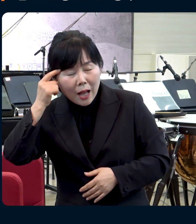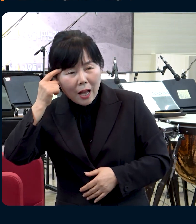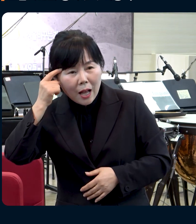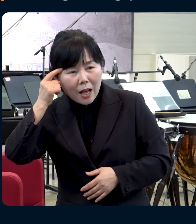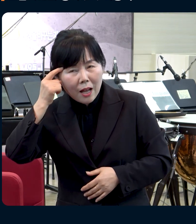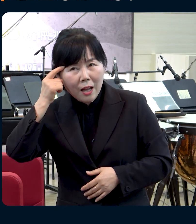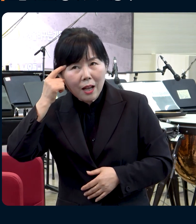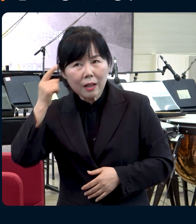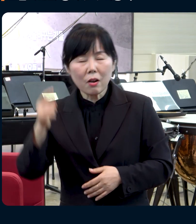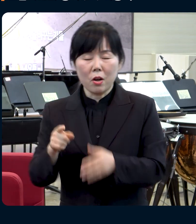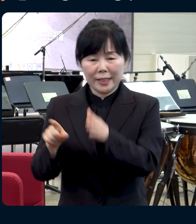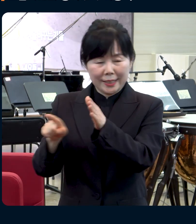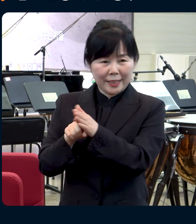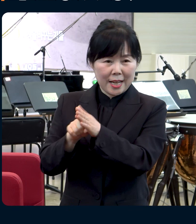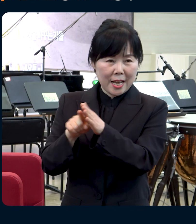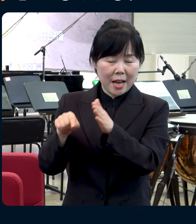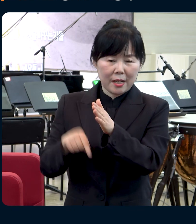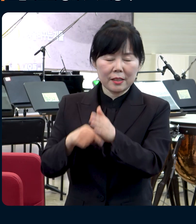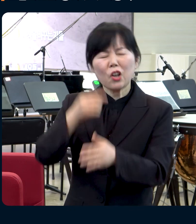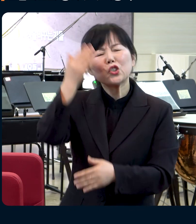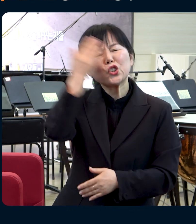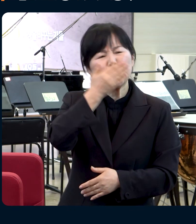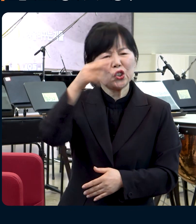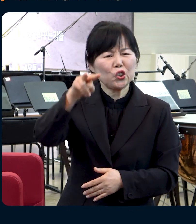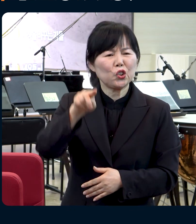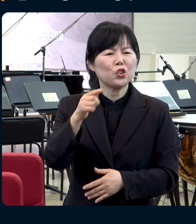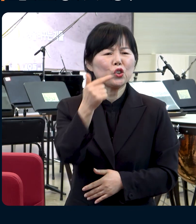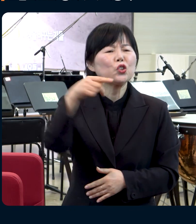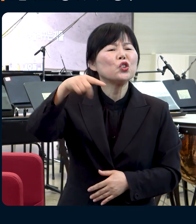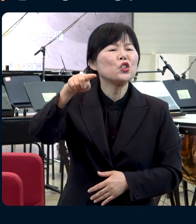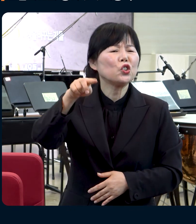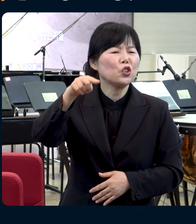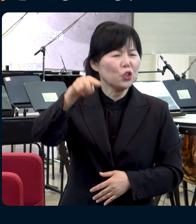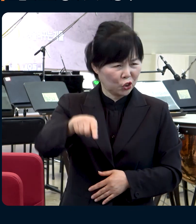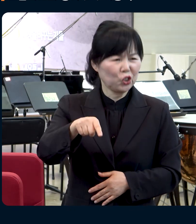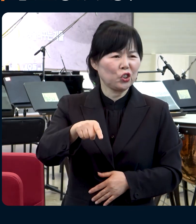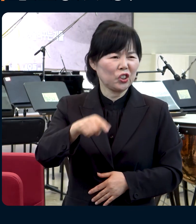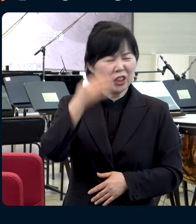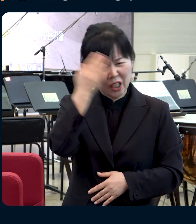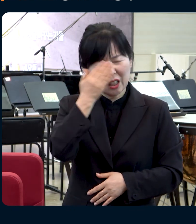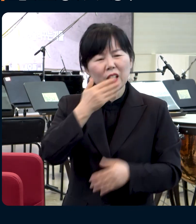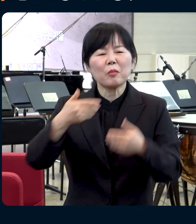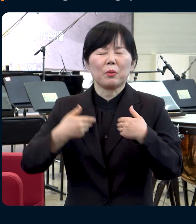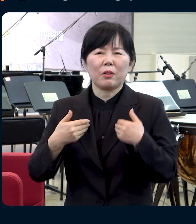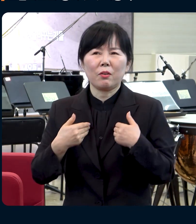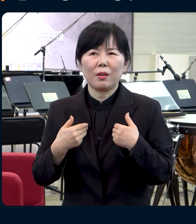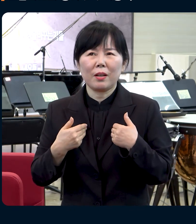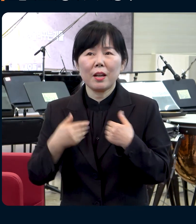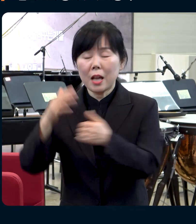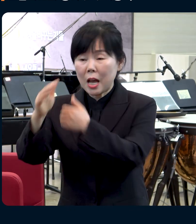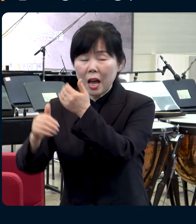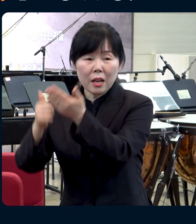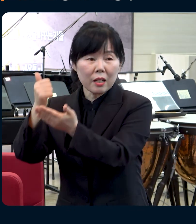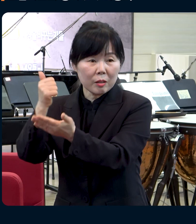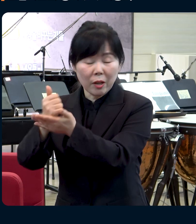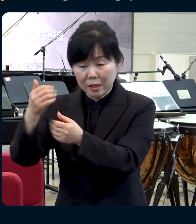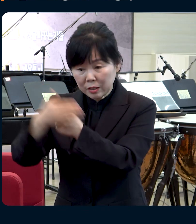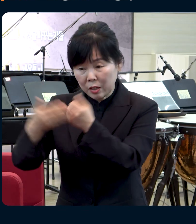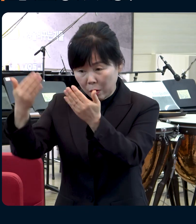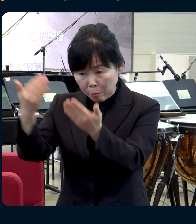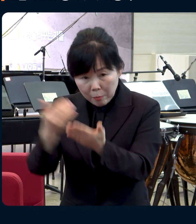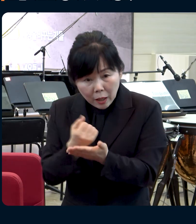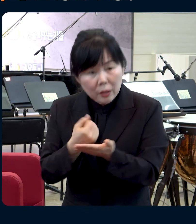동기와 나의 신앙에 있어서의 어떤 순수성을 유지하라는 것입니다. 하나님의 은혜는요, 깨끗한 그릇일 때